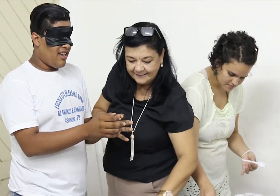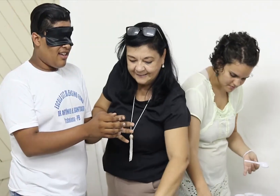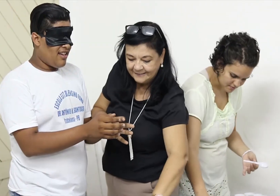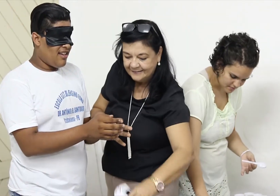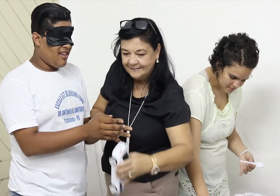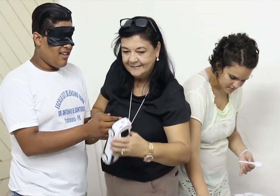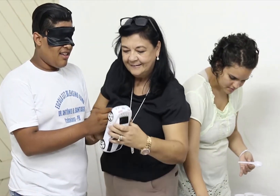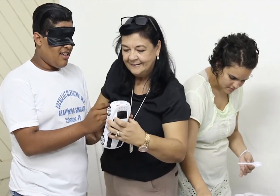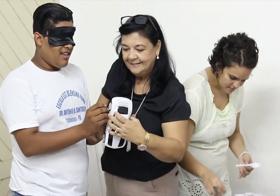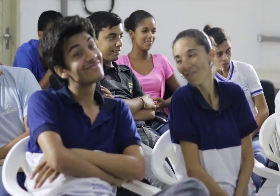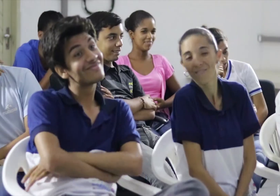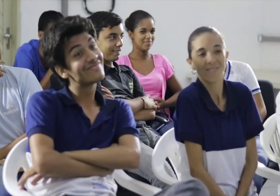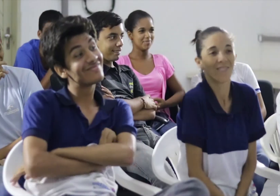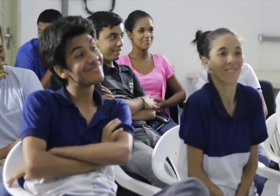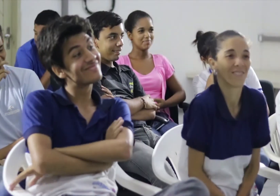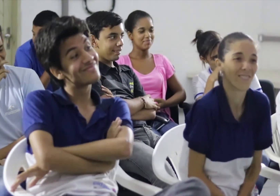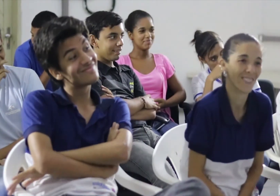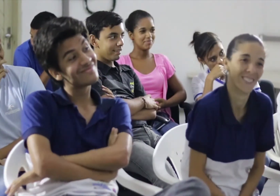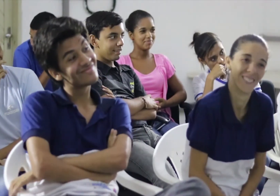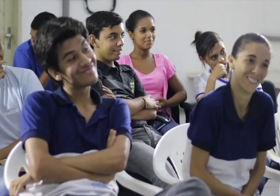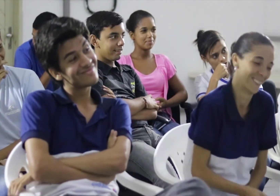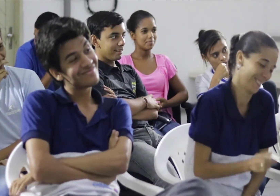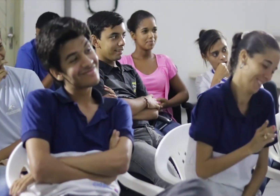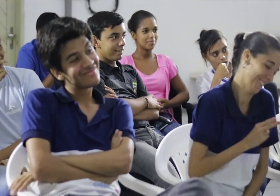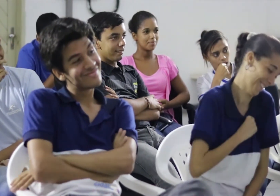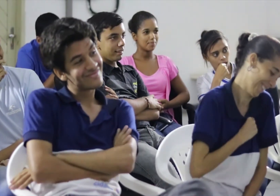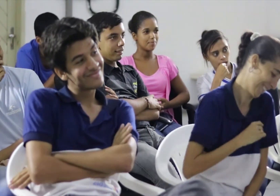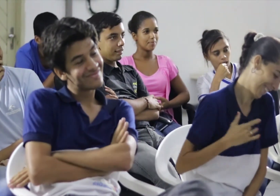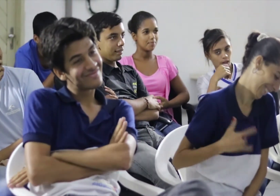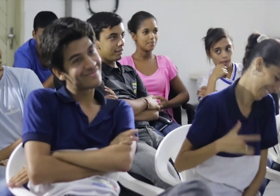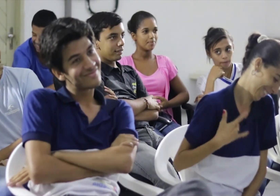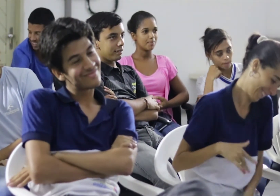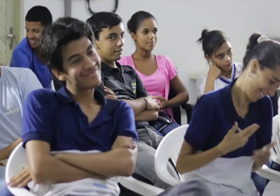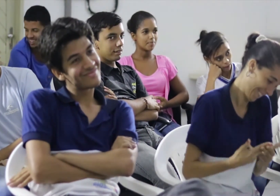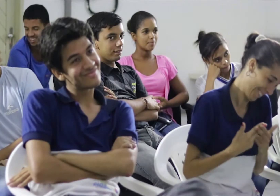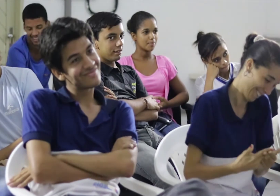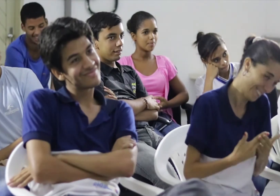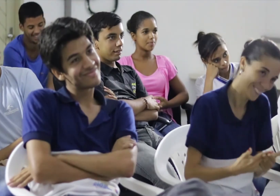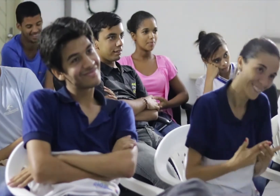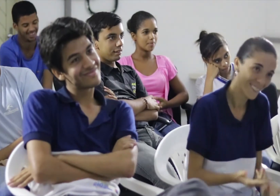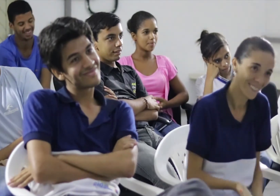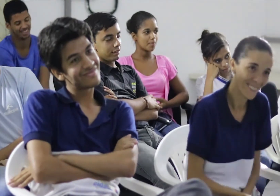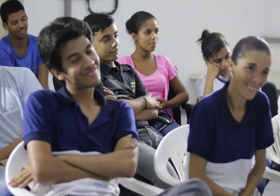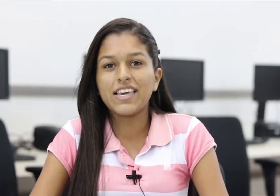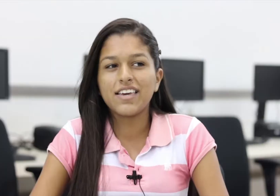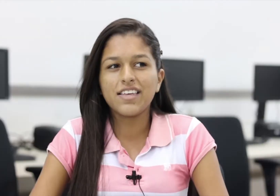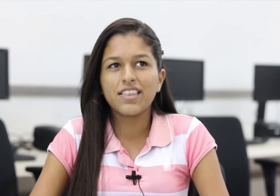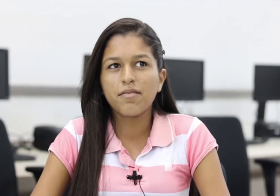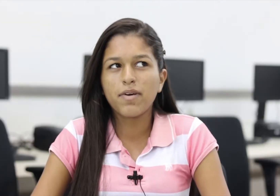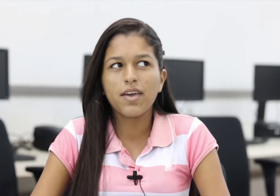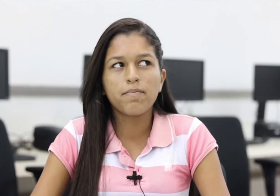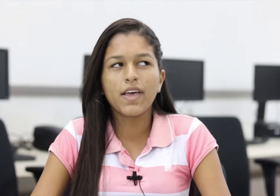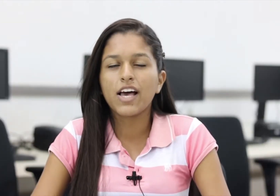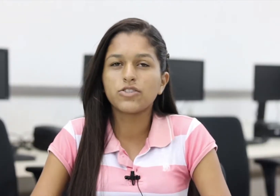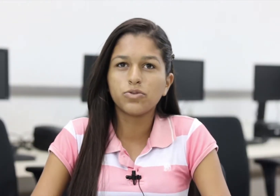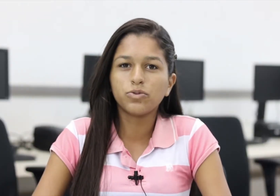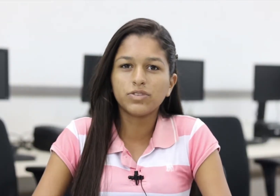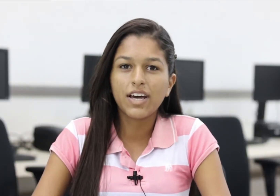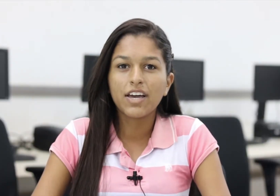por Hugo e Sueli, né, não tinha acontecido essa coisa maravilhosa que teve, e também pela ajuda e o